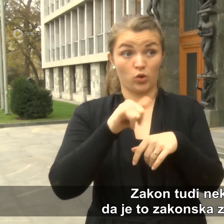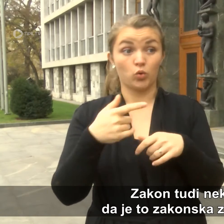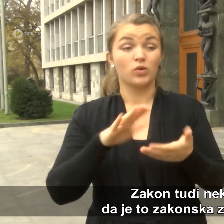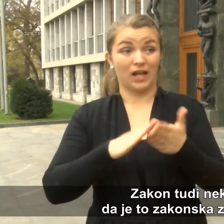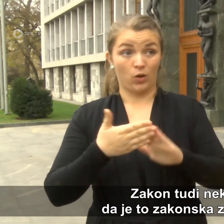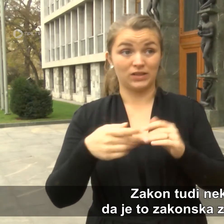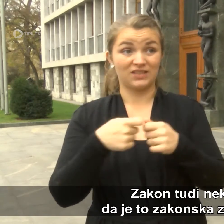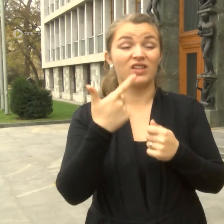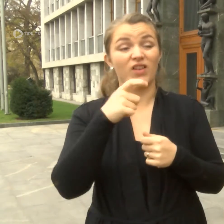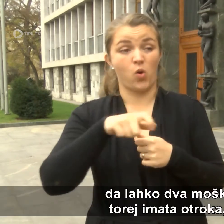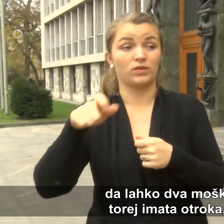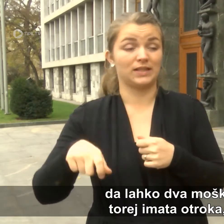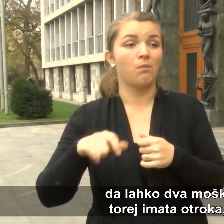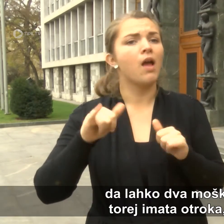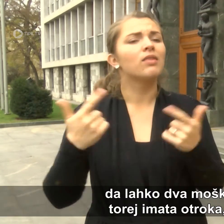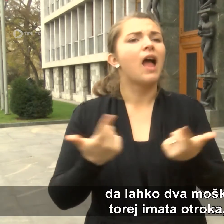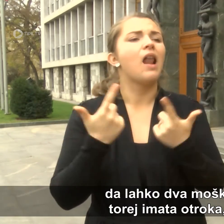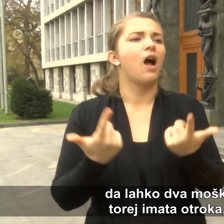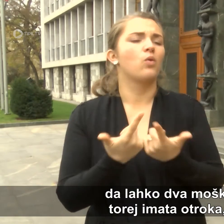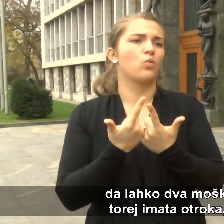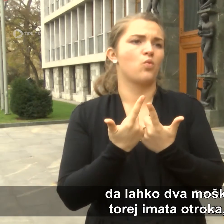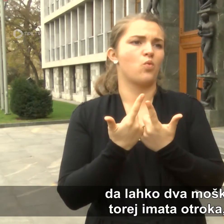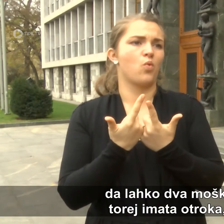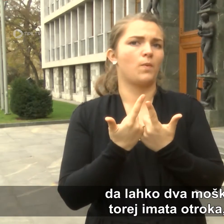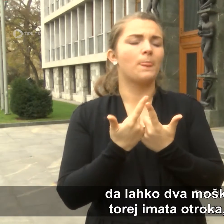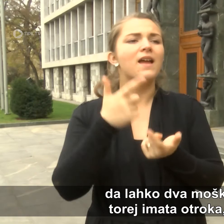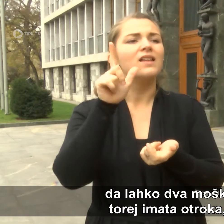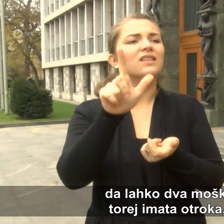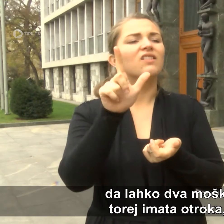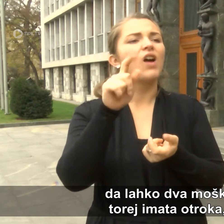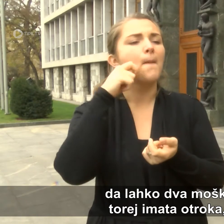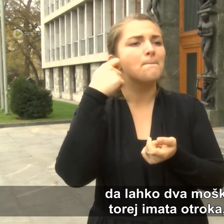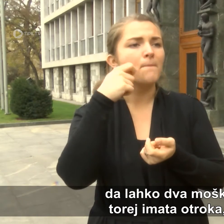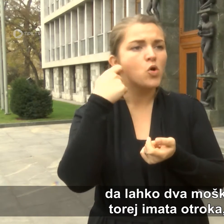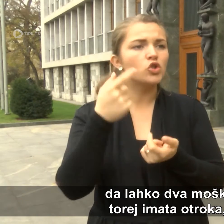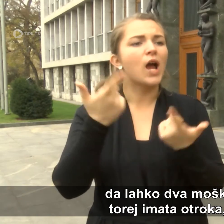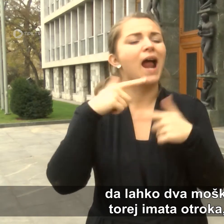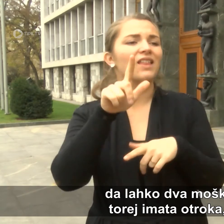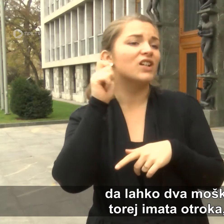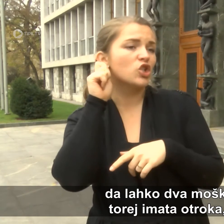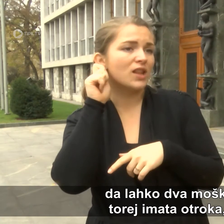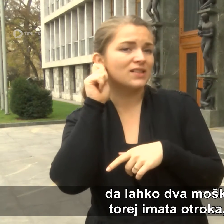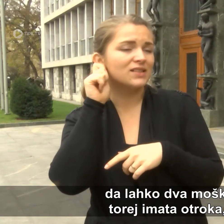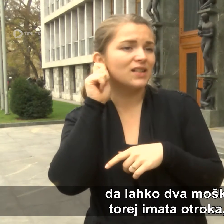zveza dveh oseb, da lahko dva moška ali dve